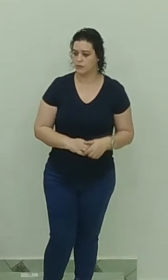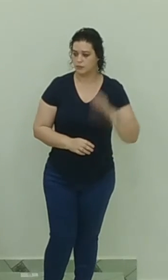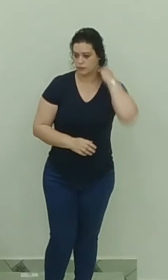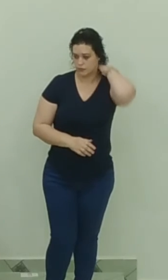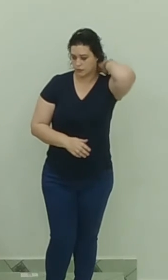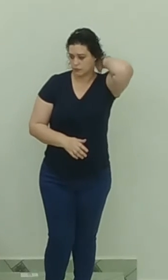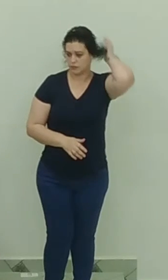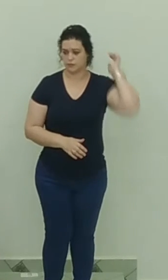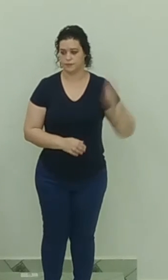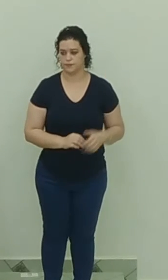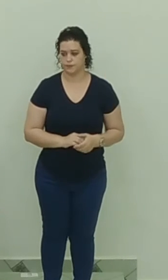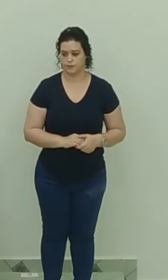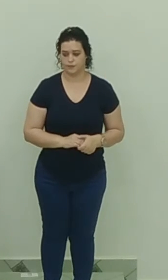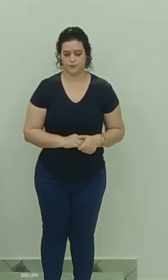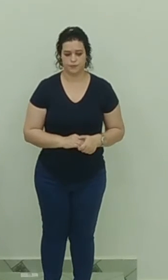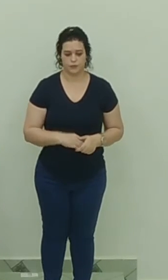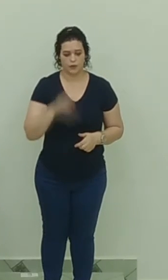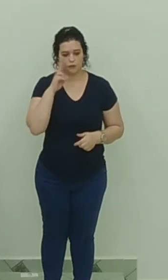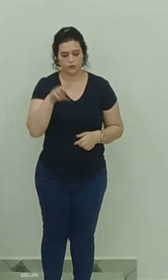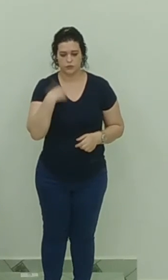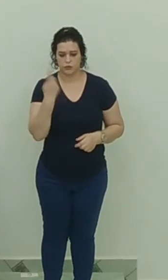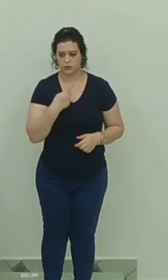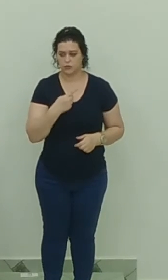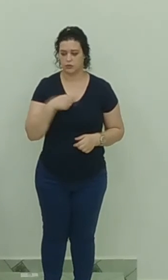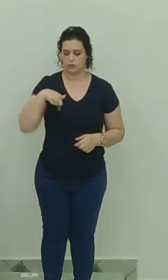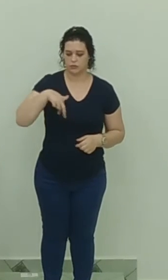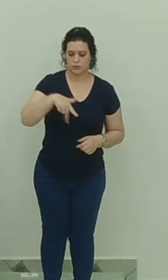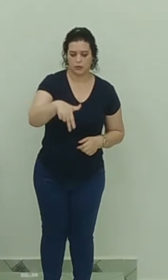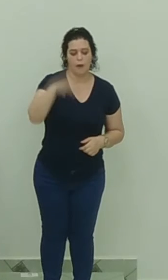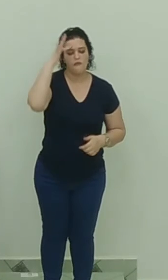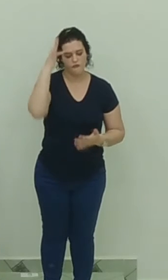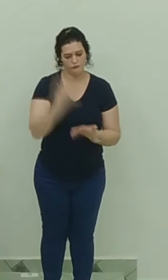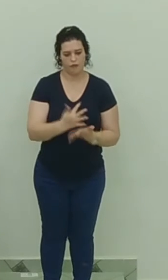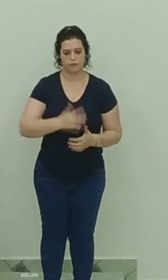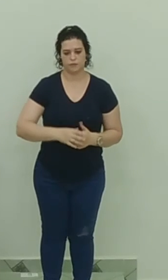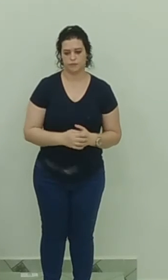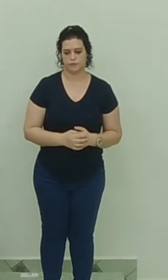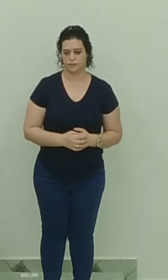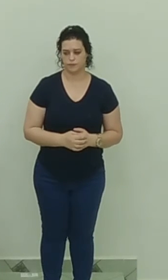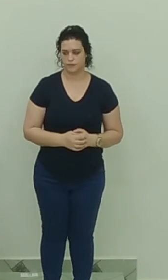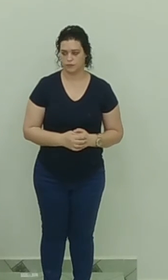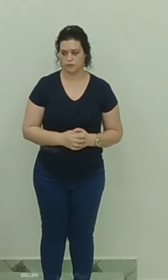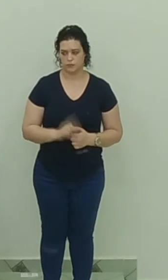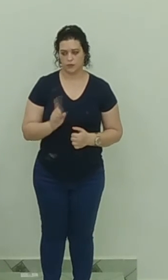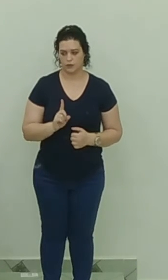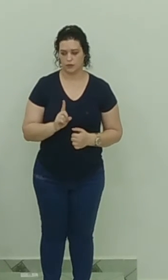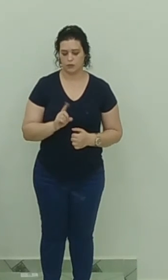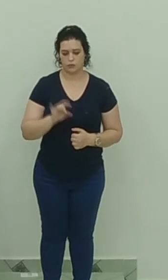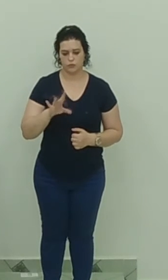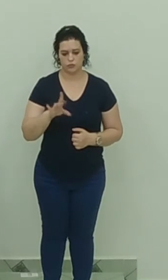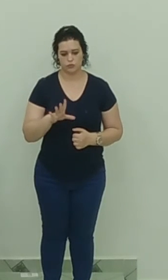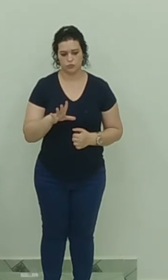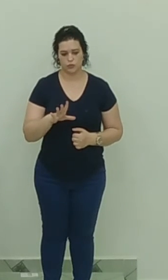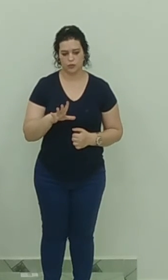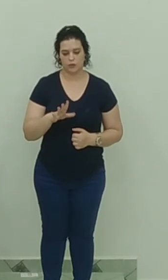Visto que andamos por fé e não pelo